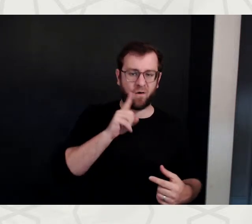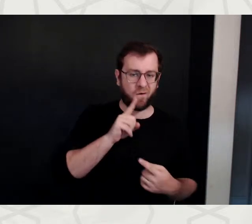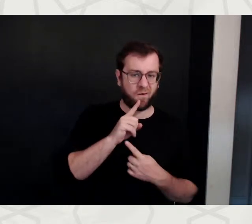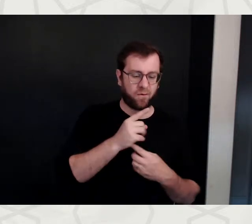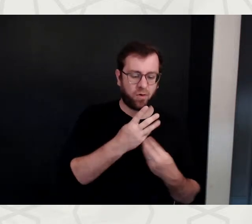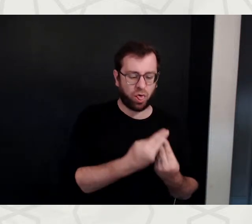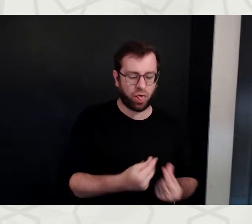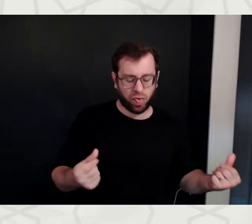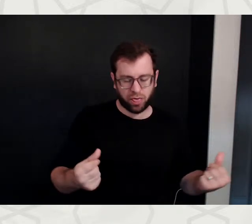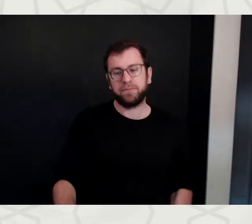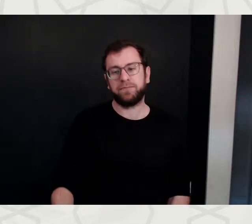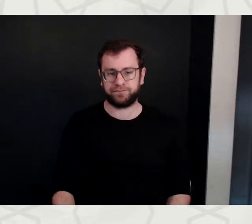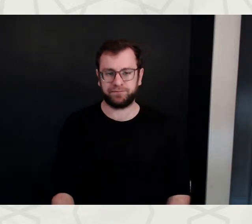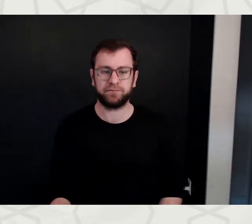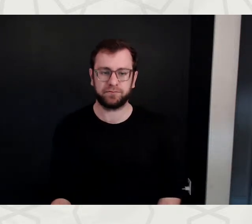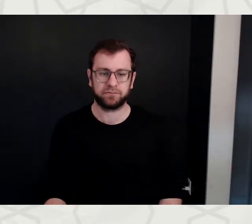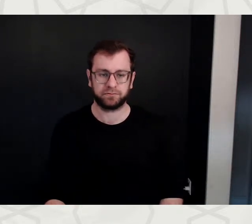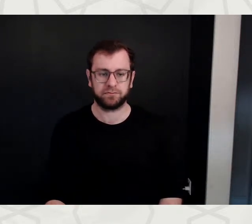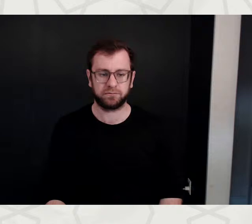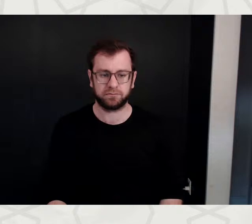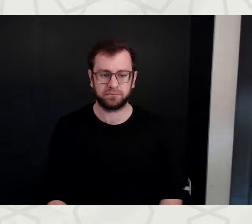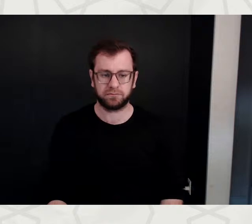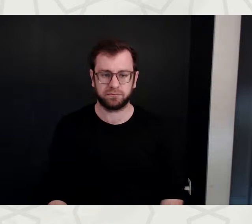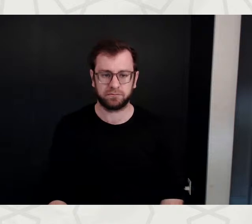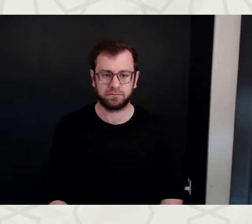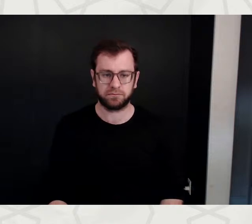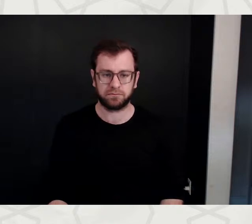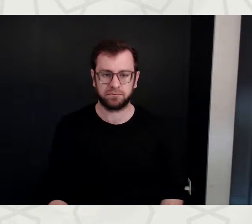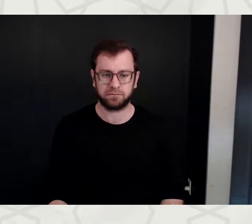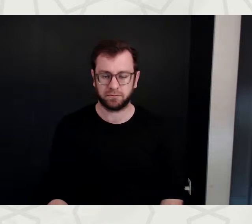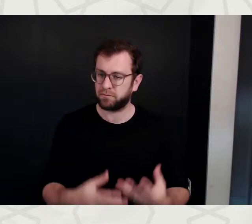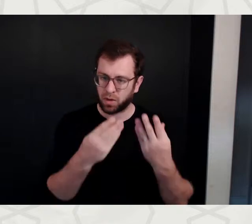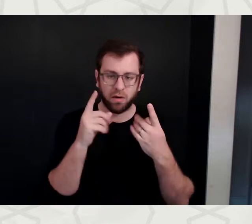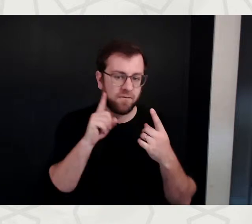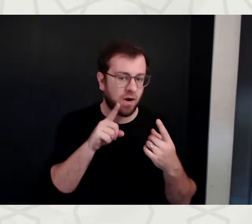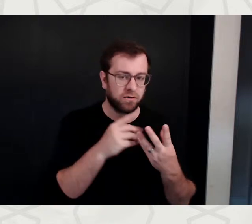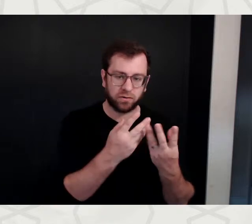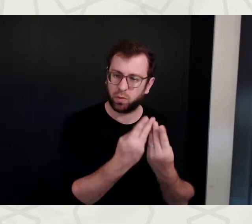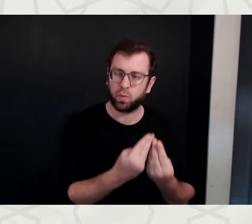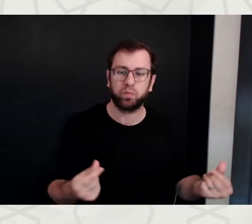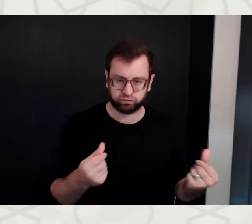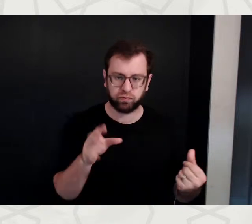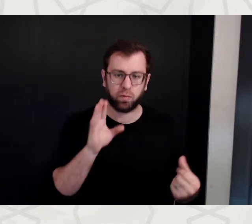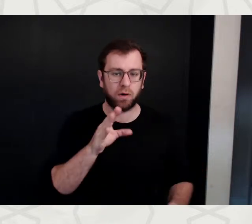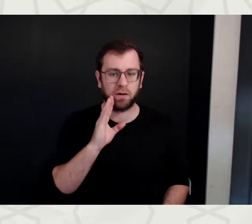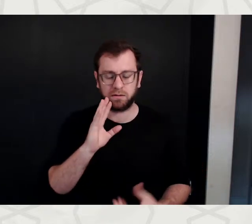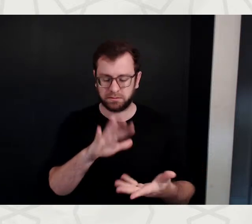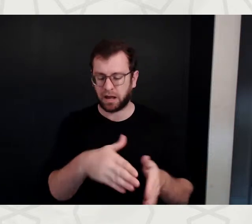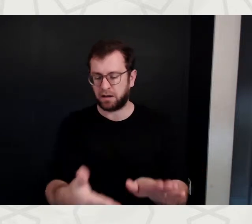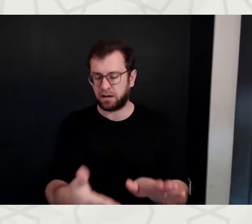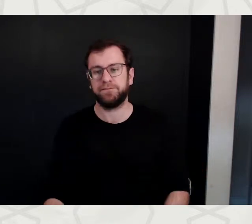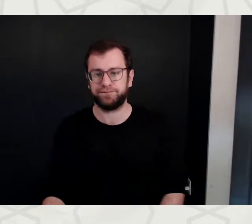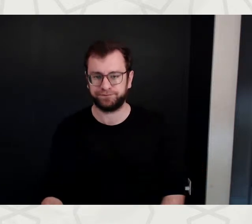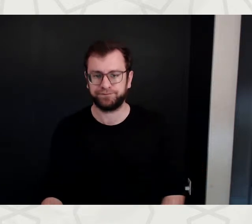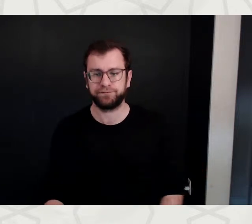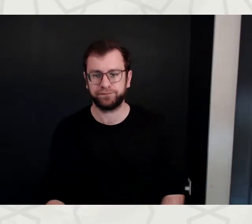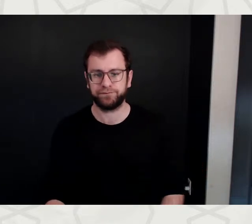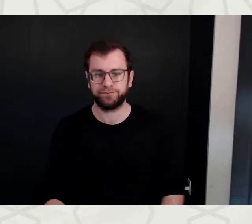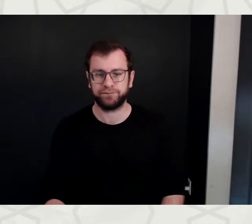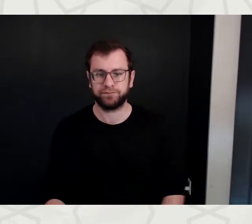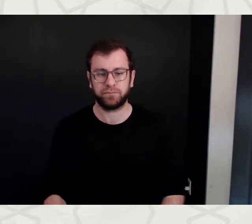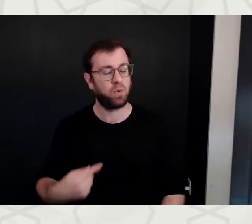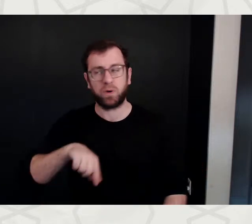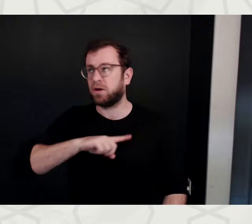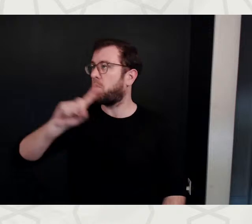إِنَّ الْبَاطِلَ كَانَ زَهُوقًا. Falsehood will vanish, it will perish. And we can only ask